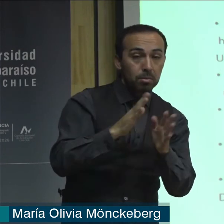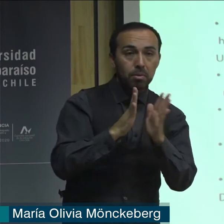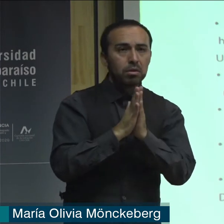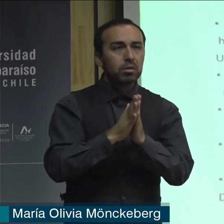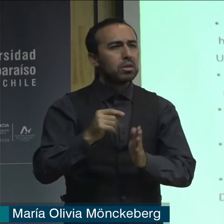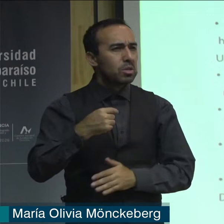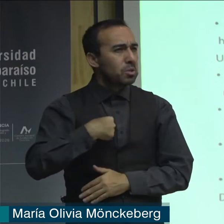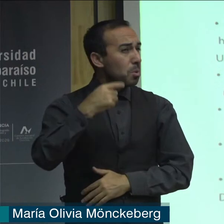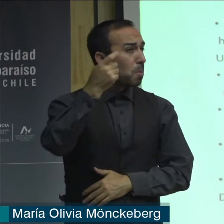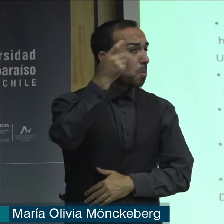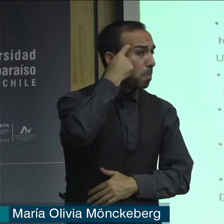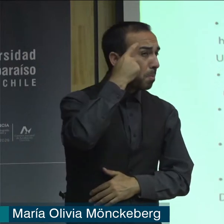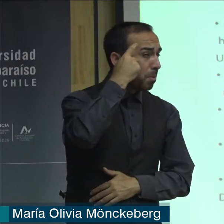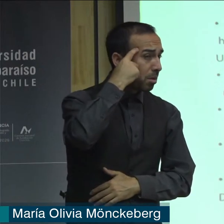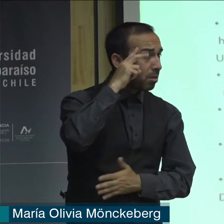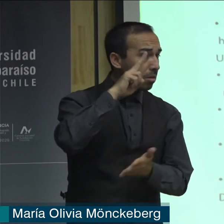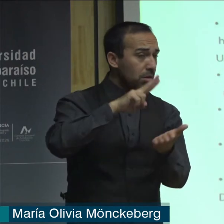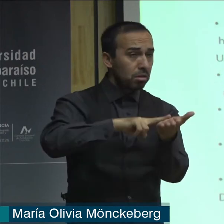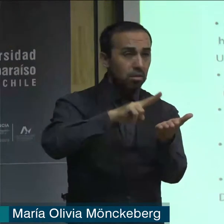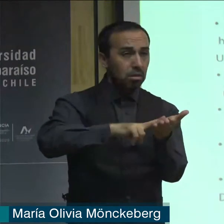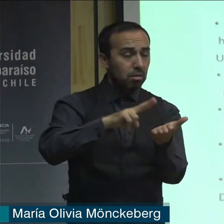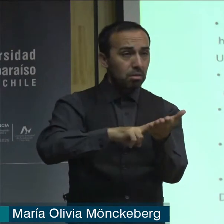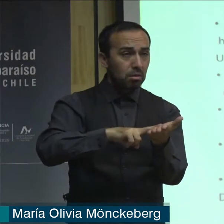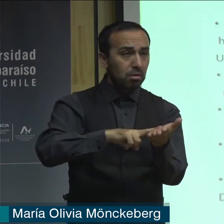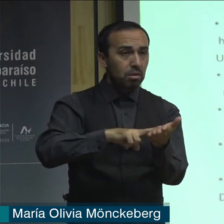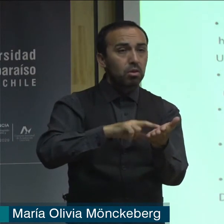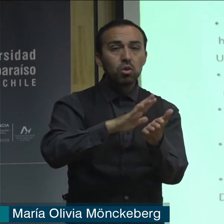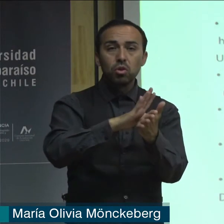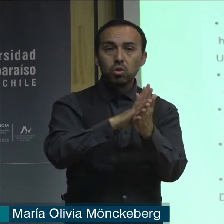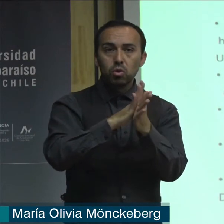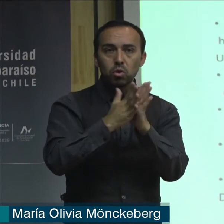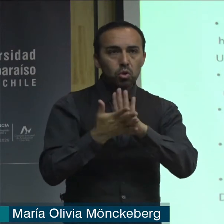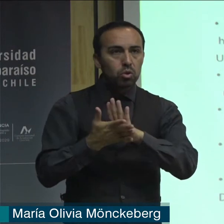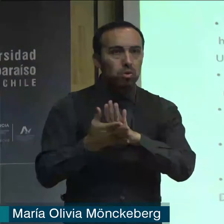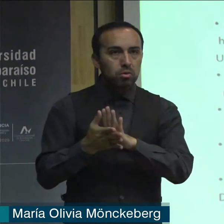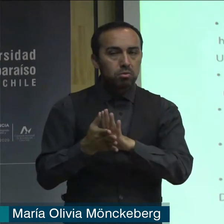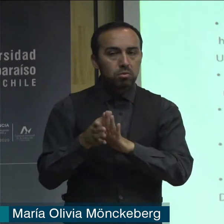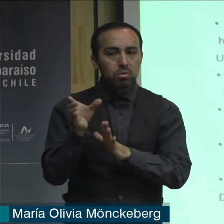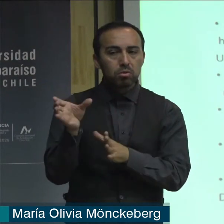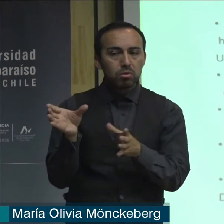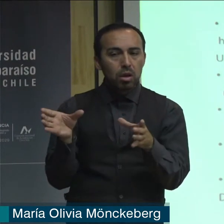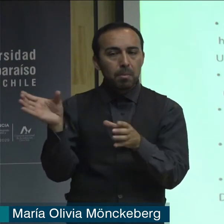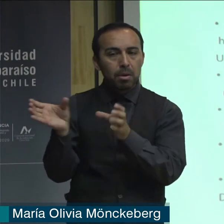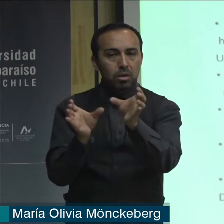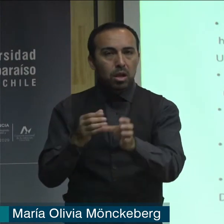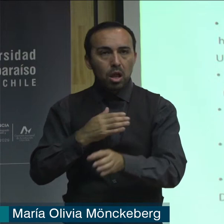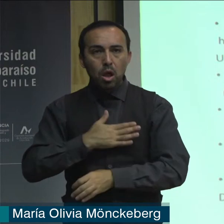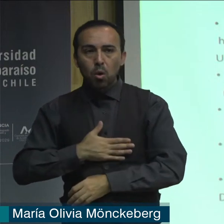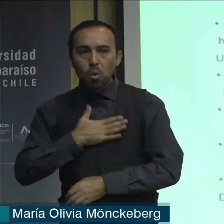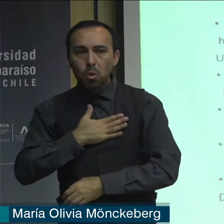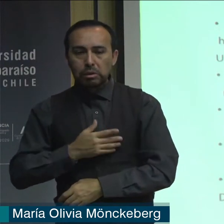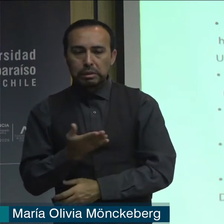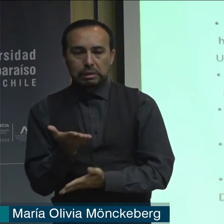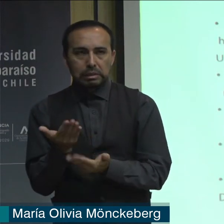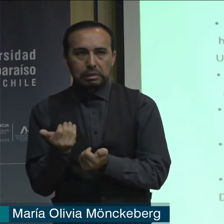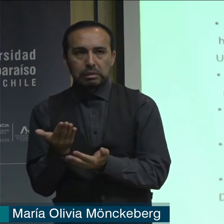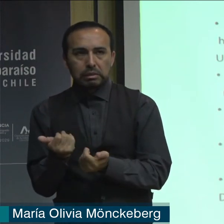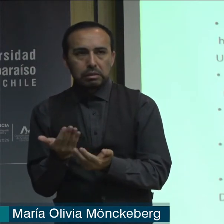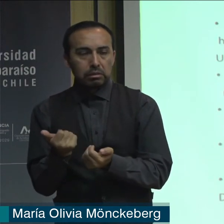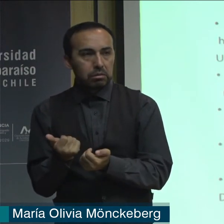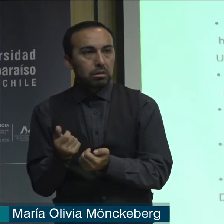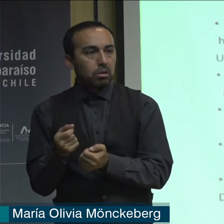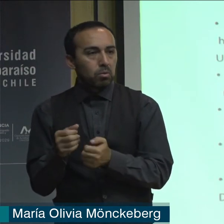Es que intereses en juego aquí son mucho entonces una manera